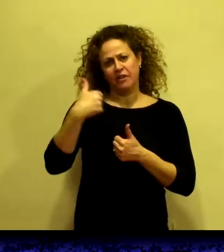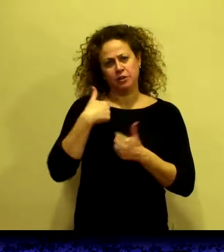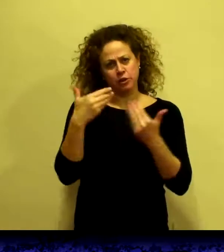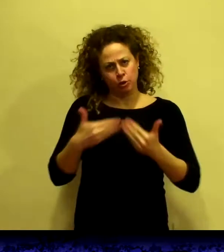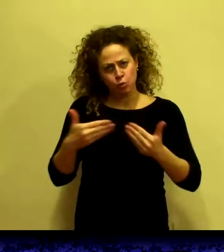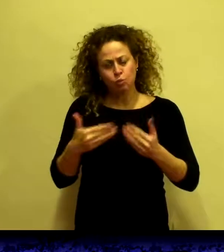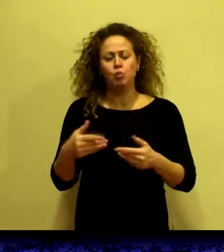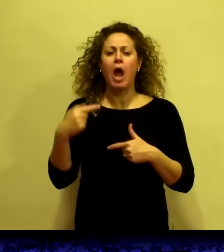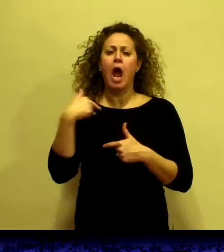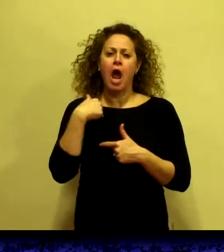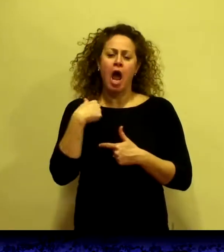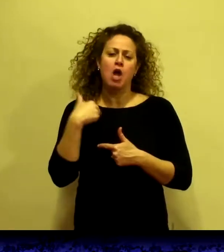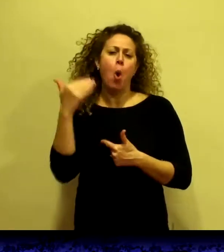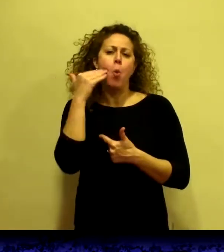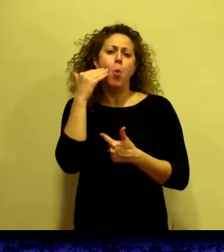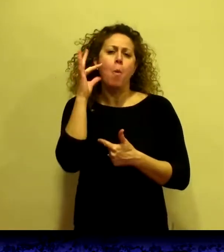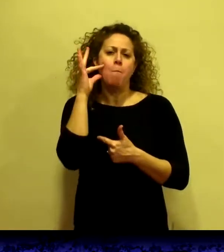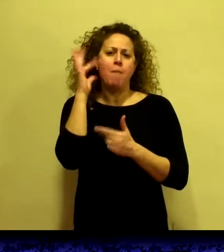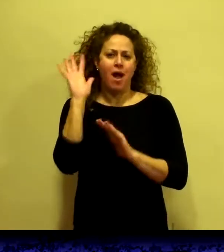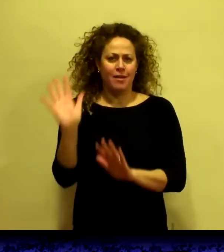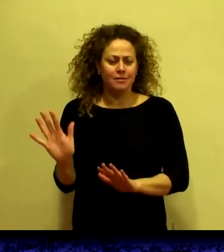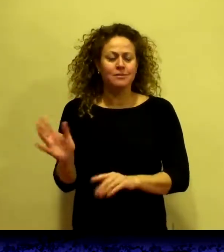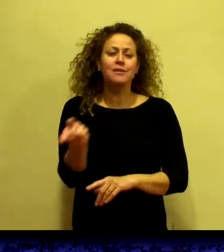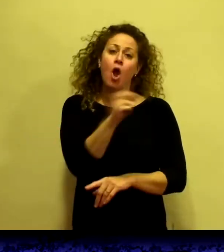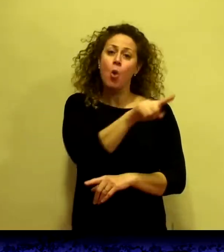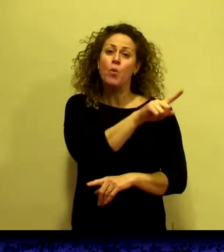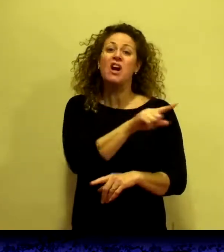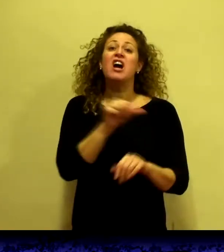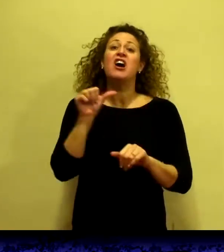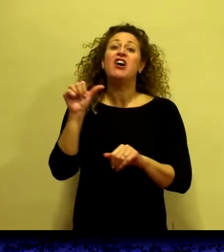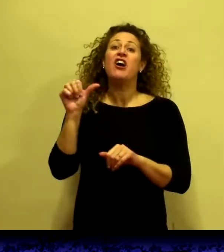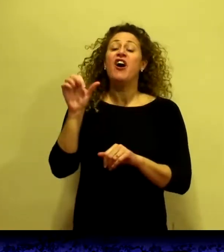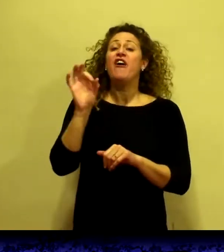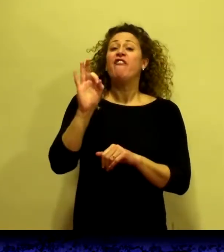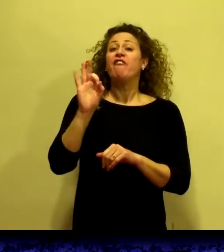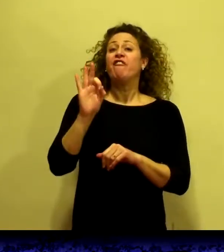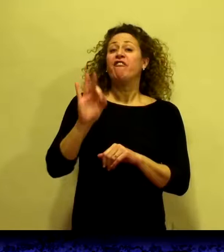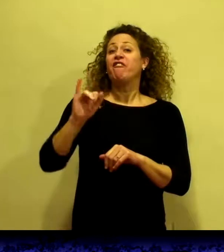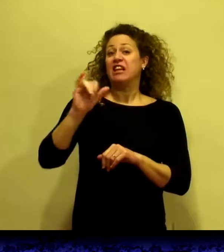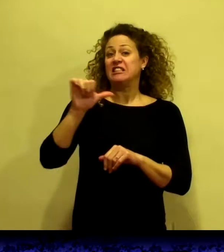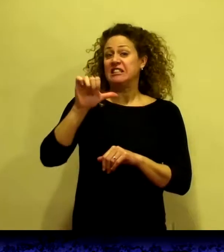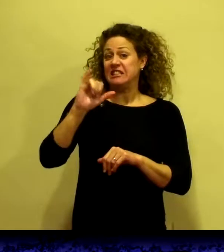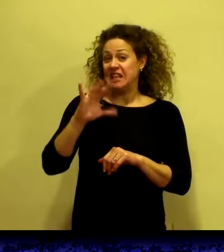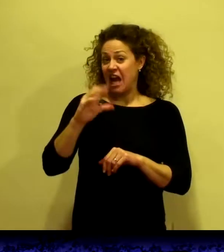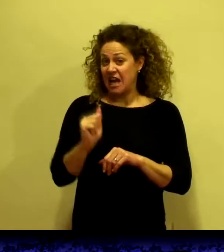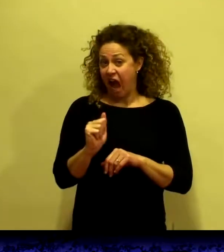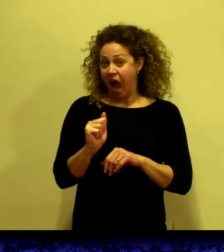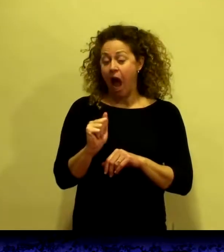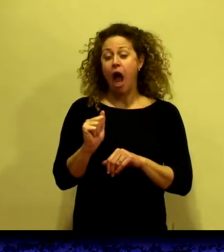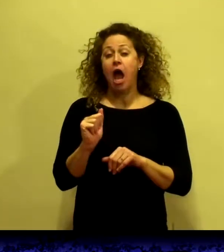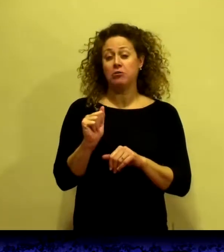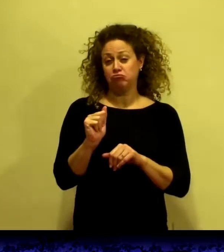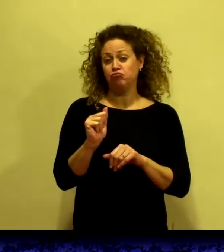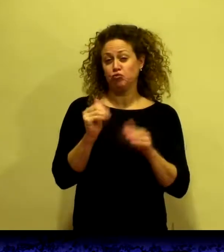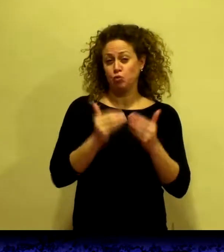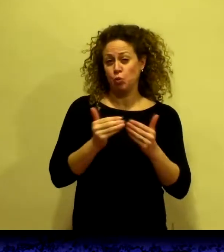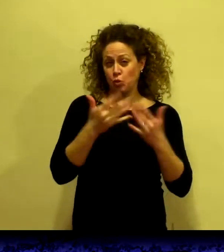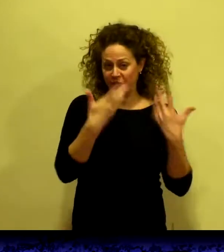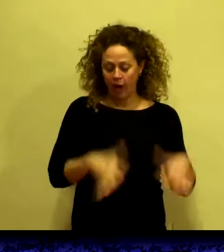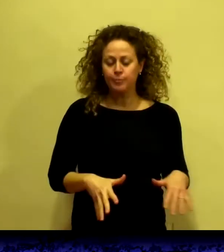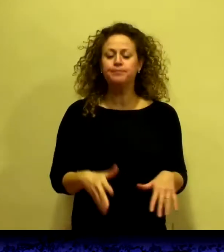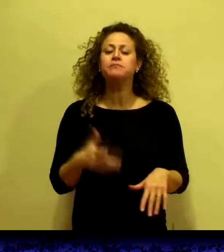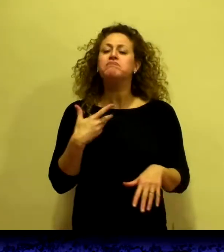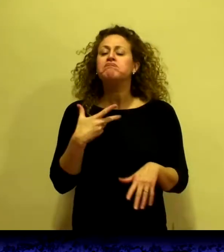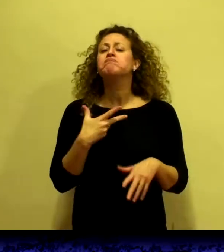ha studiato fisica. Ah, uguali proprio. E quindi abbiamo detto, visto che copriamo molte materie tra tutti e due,